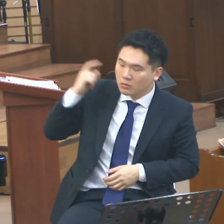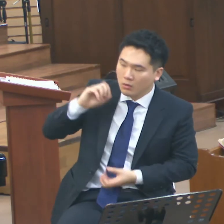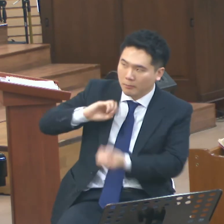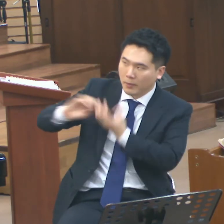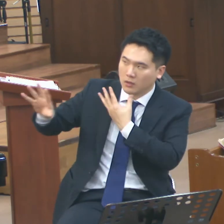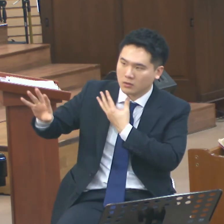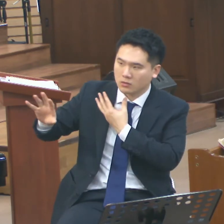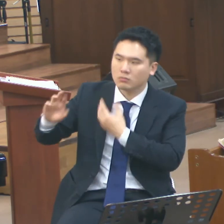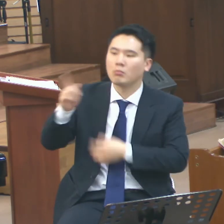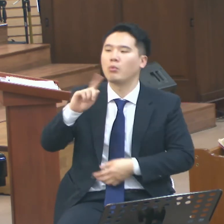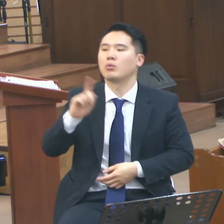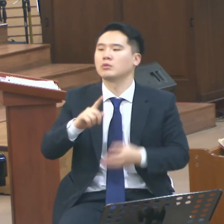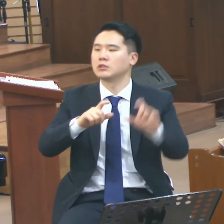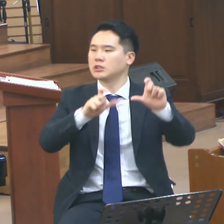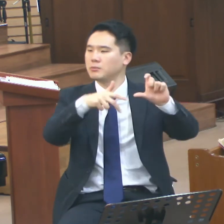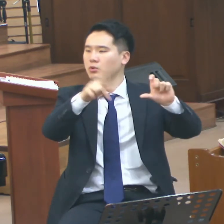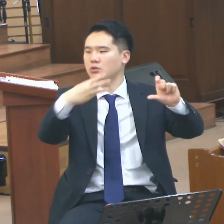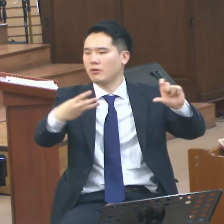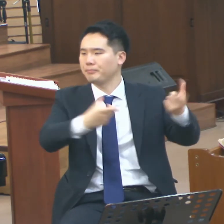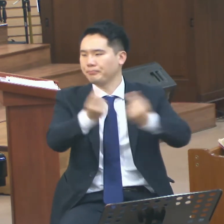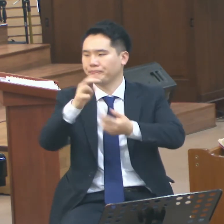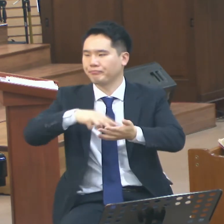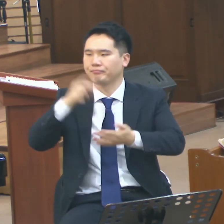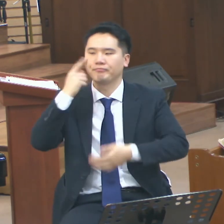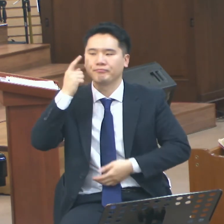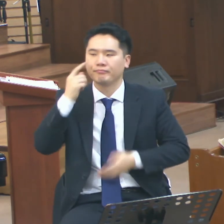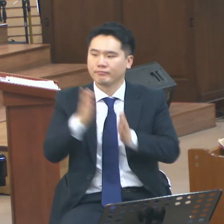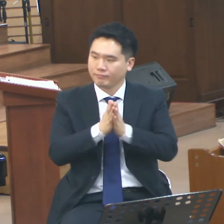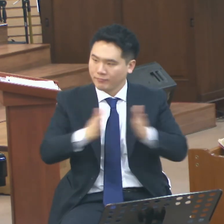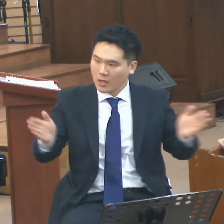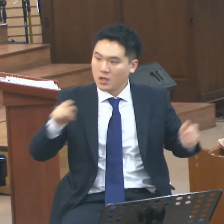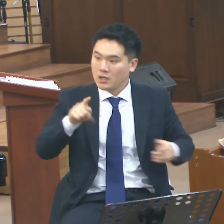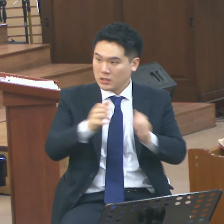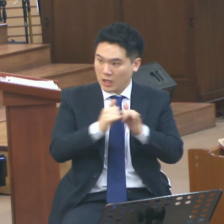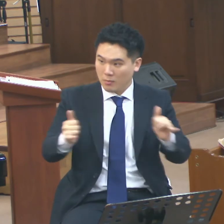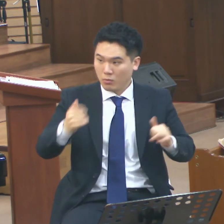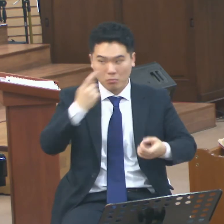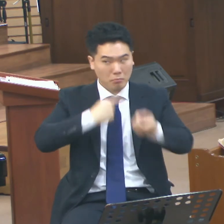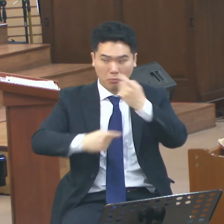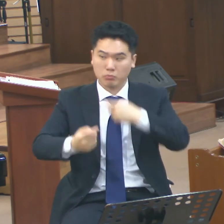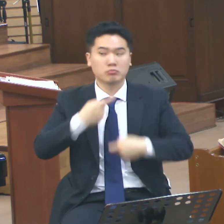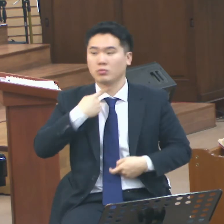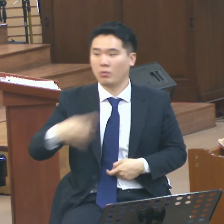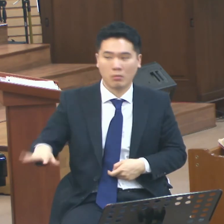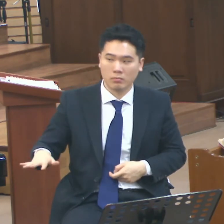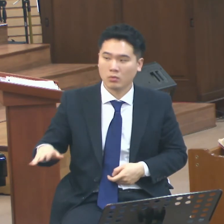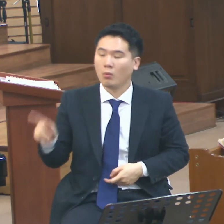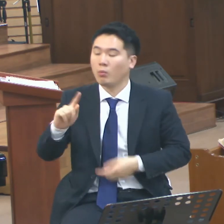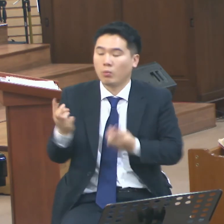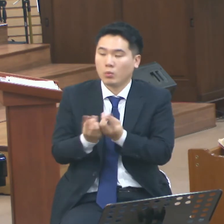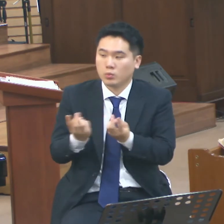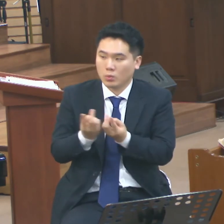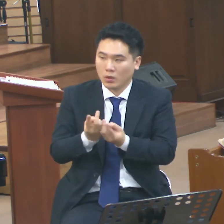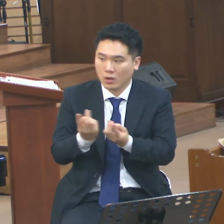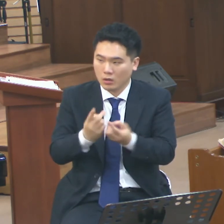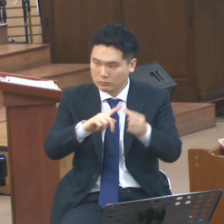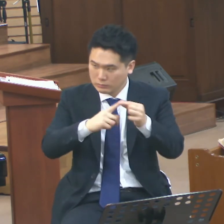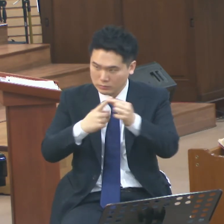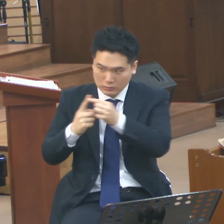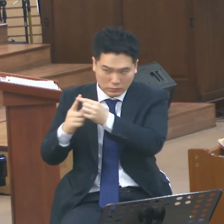보시고 같이 읽겠습니다. 15절 시작. 이 사람은 배우지 아니하였거늘 어떻게 그를 아느냐.